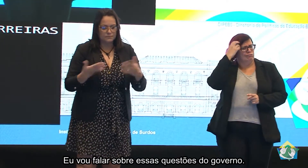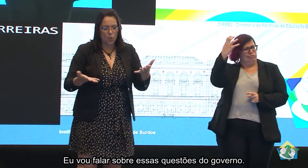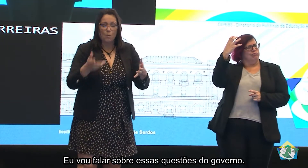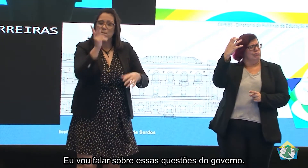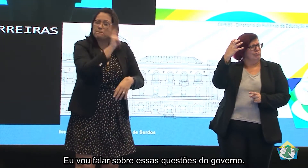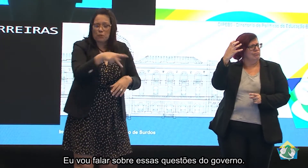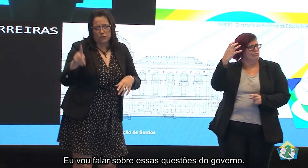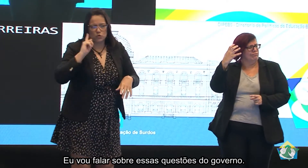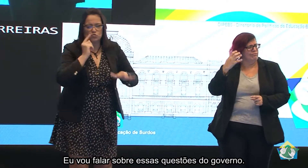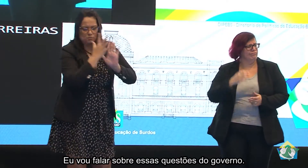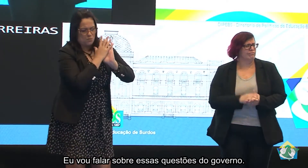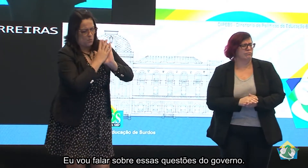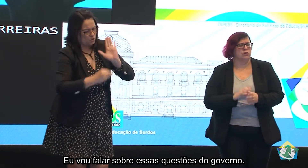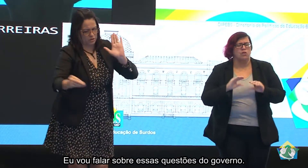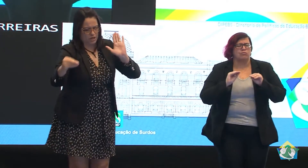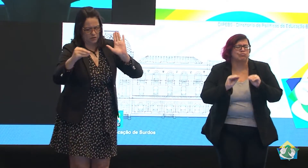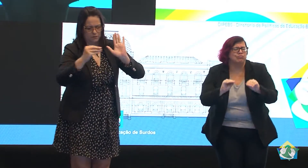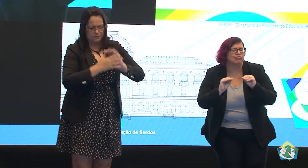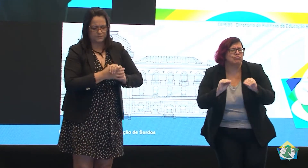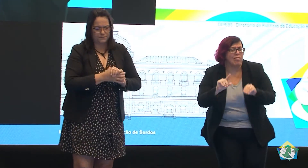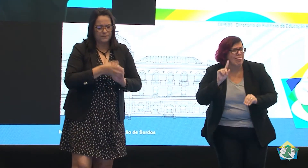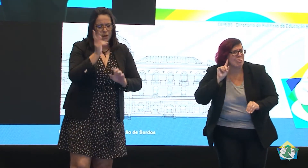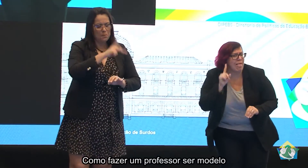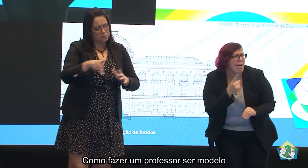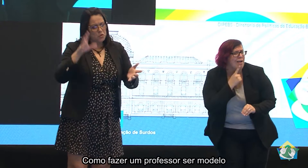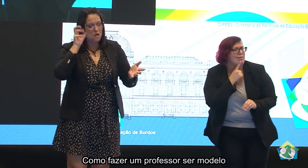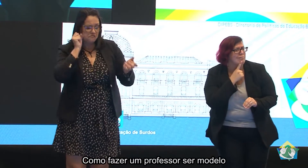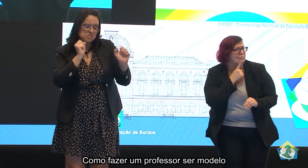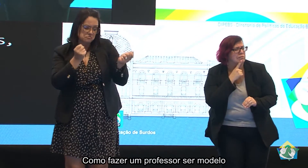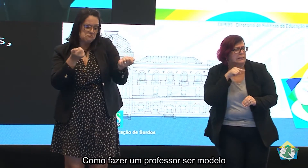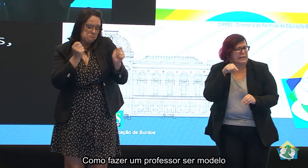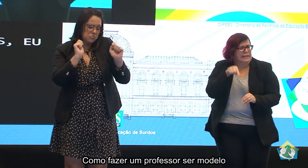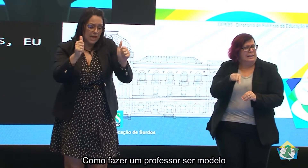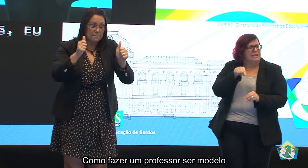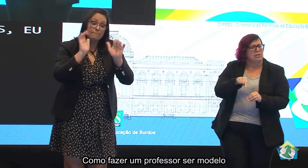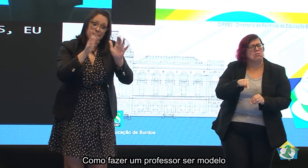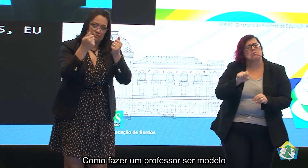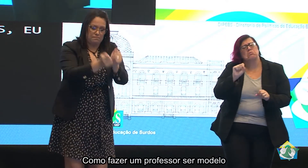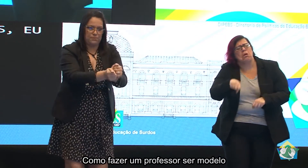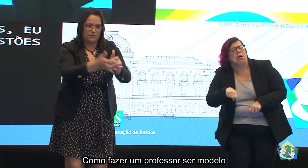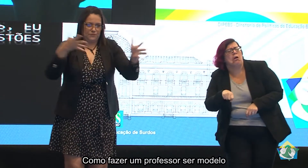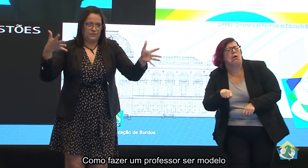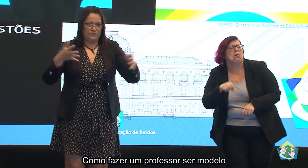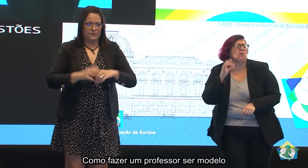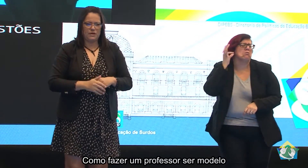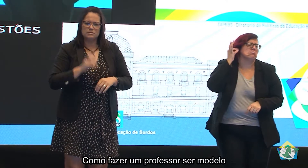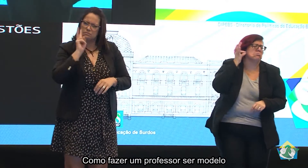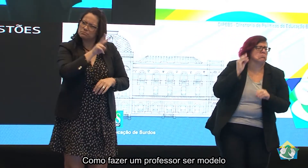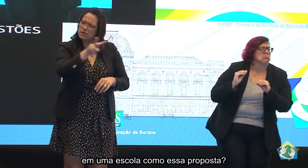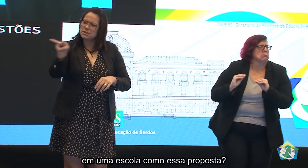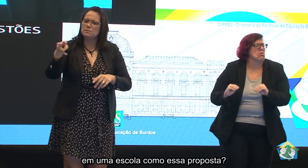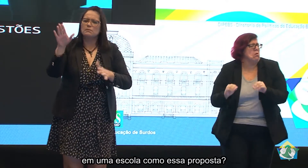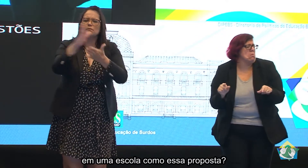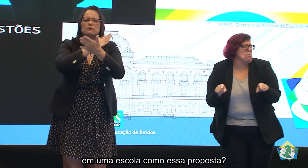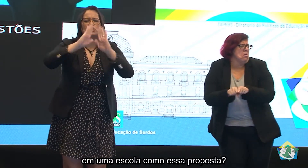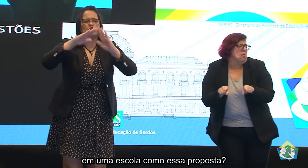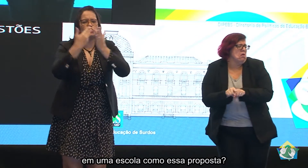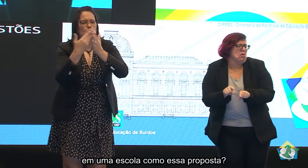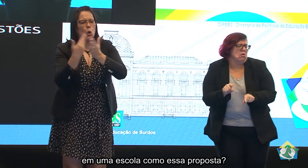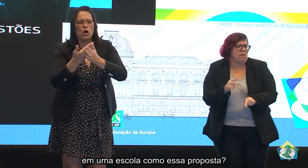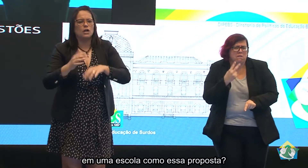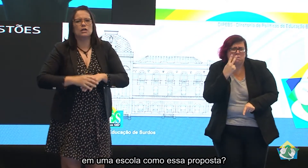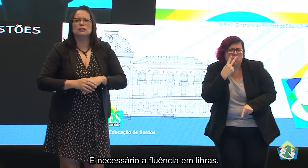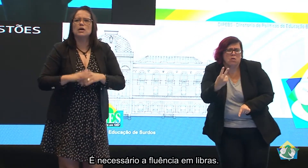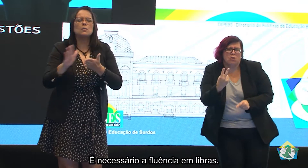Eu vou falar sobre essas questões do governo. Como fazer um professor ser modelo numa escola como